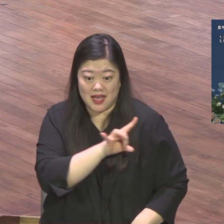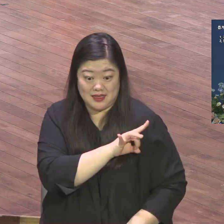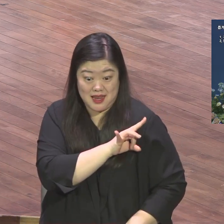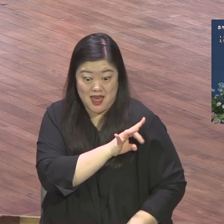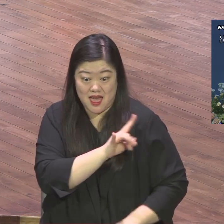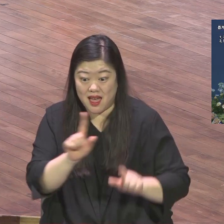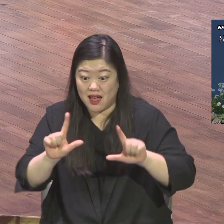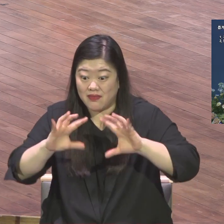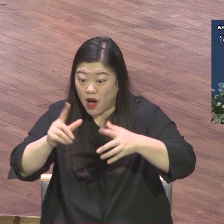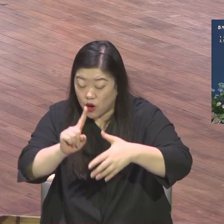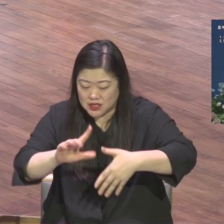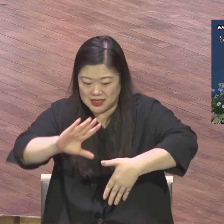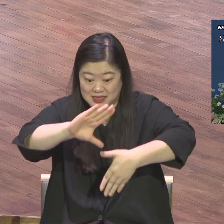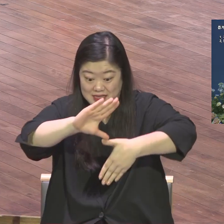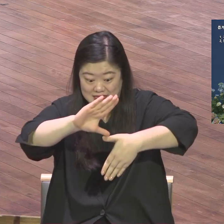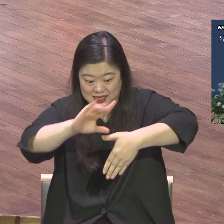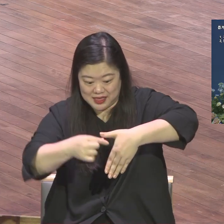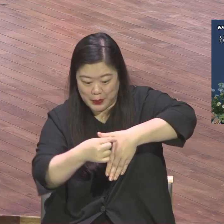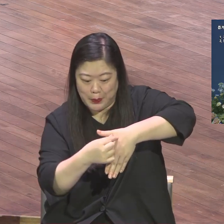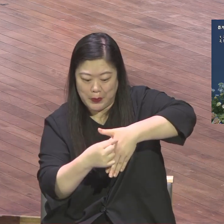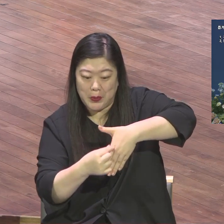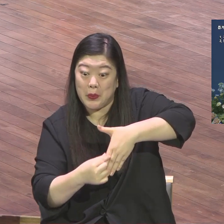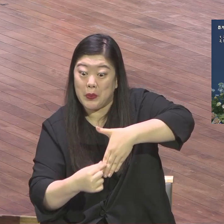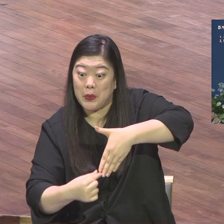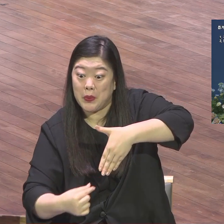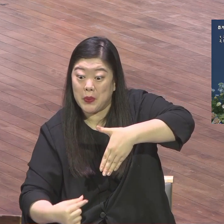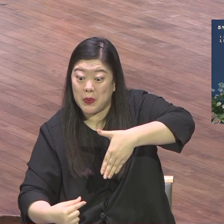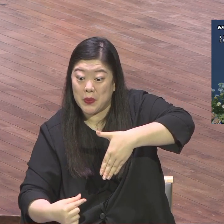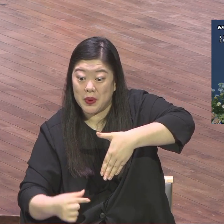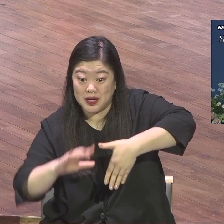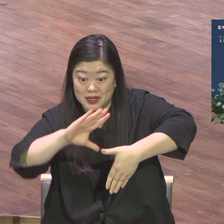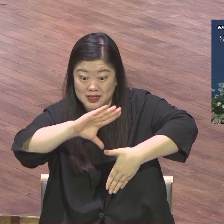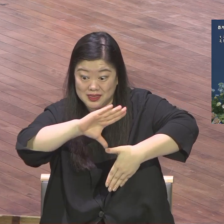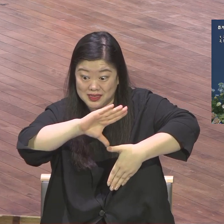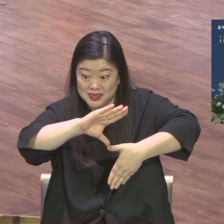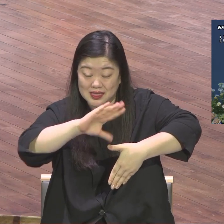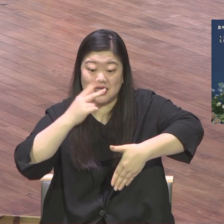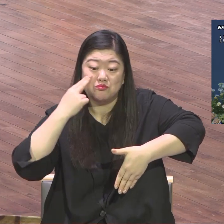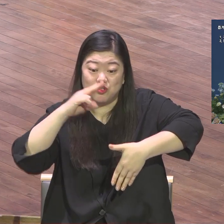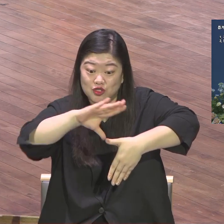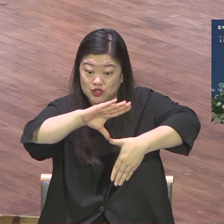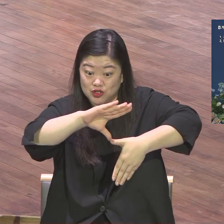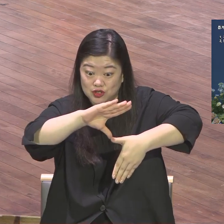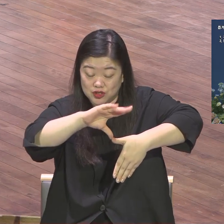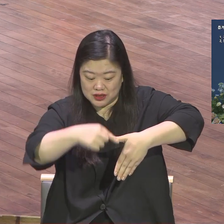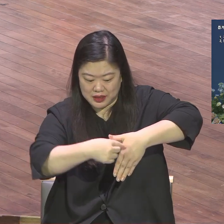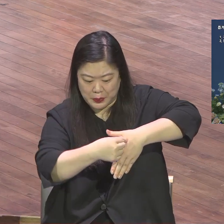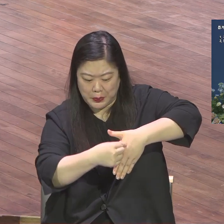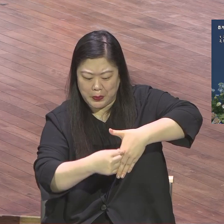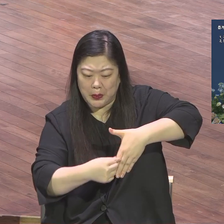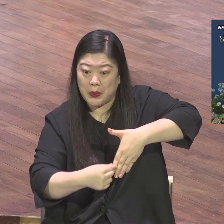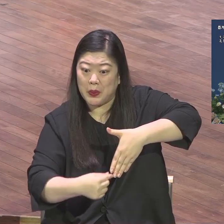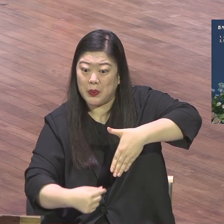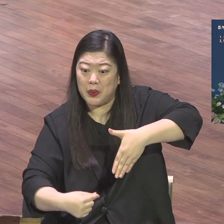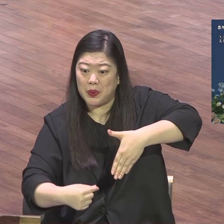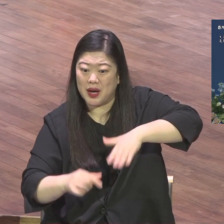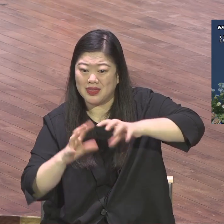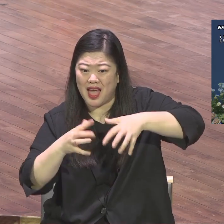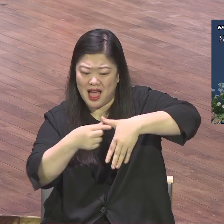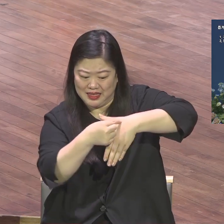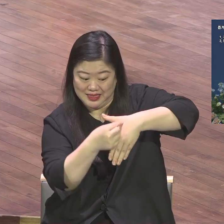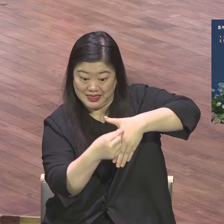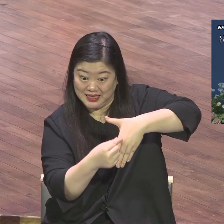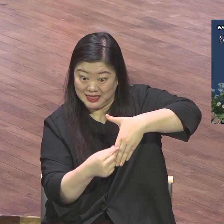말이요. 그러니까 그냥 버스를 타고 그냥 가다가 도시락 깨물면서 내가 선교회라 해가지고